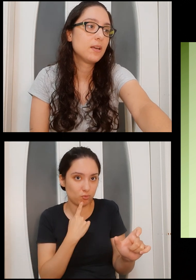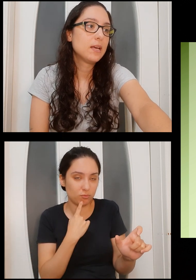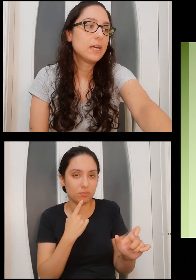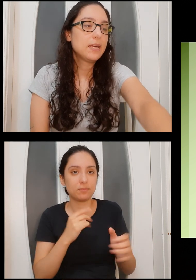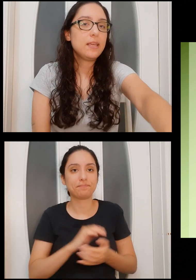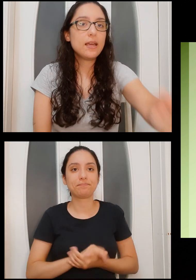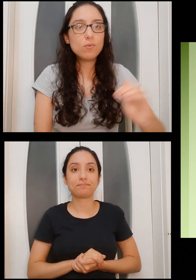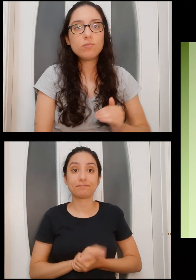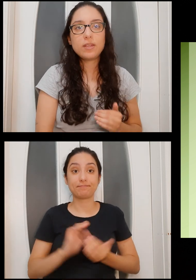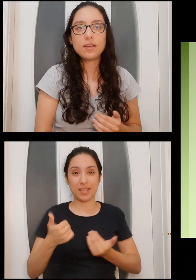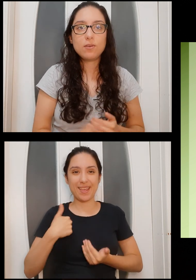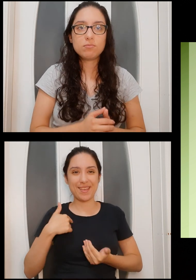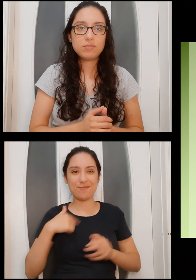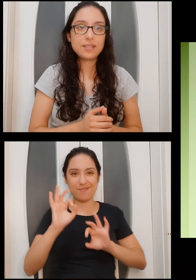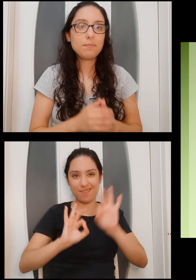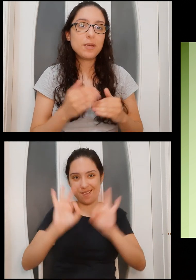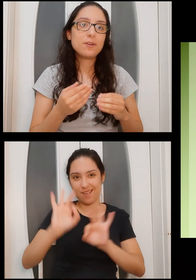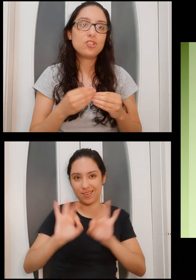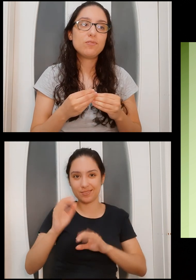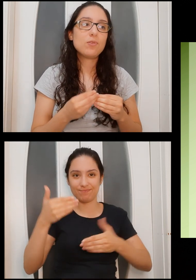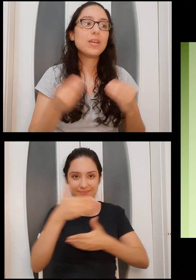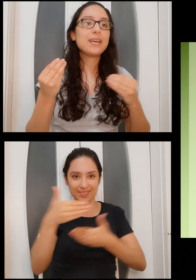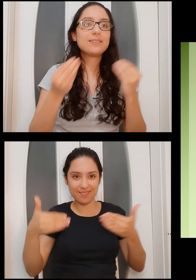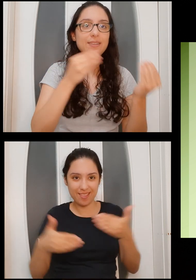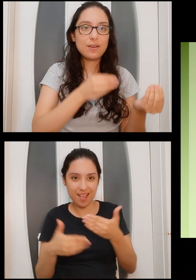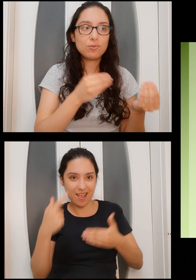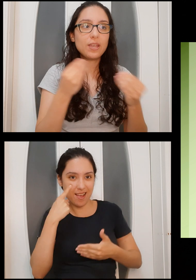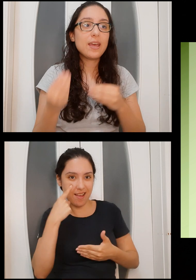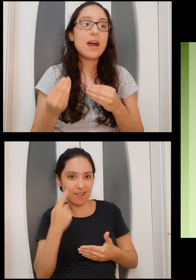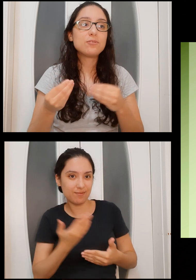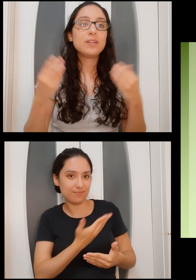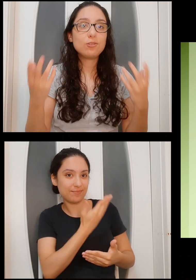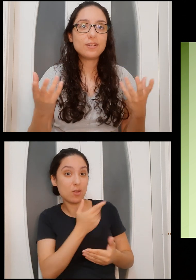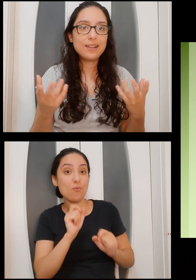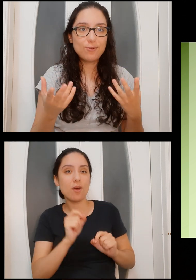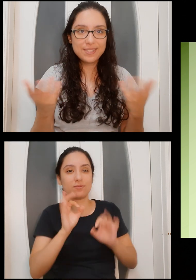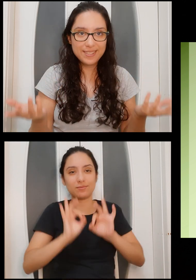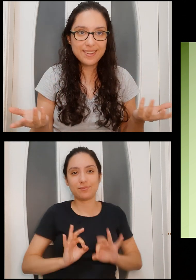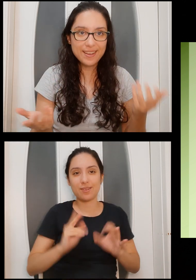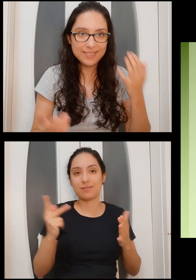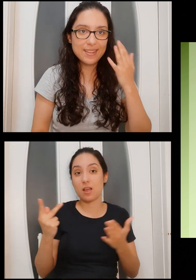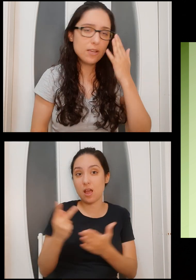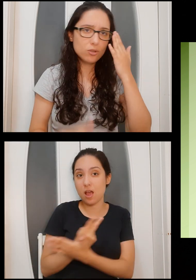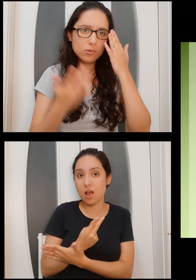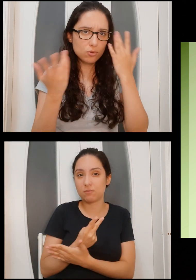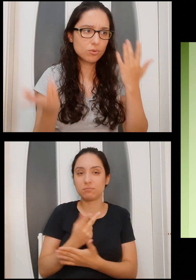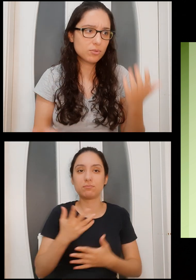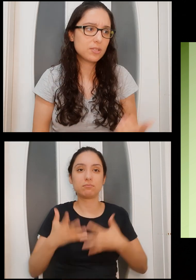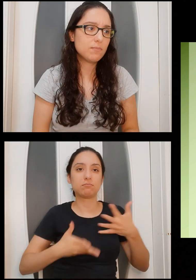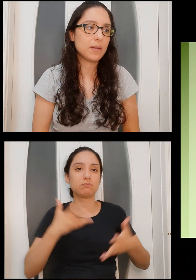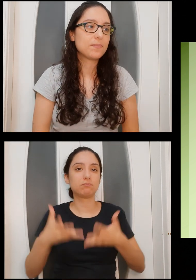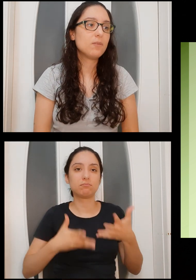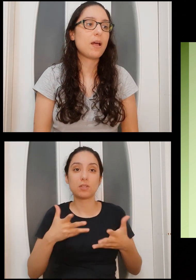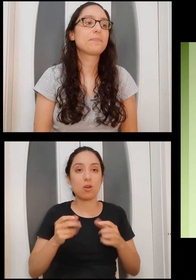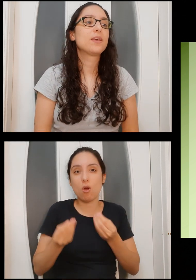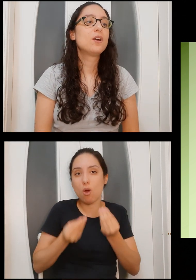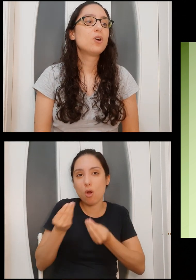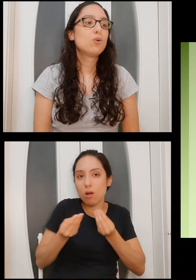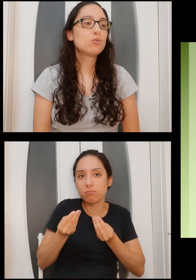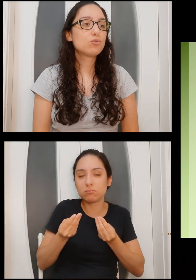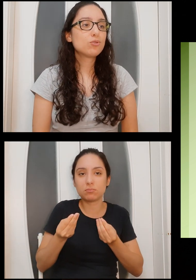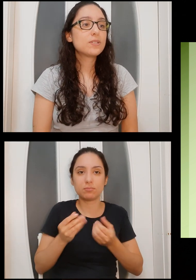utilizar. E aí eu montei aqui um esqueminha pra gente ver o que é certo, o que é errado dentro da língua de sinais, tá? E sobre os surdos também. Vamos